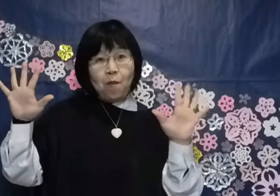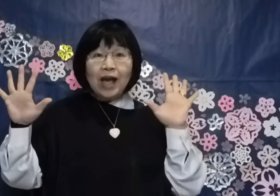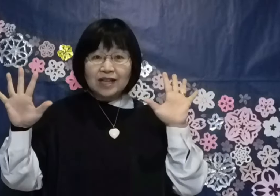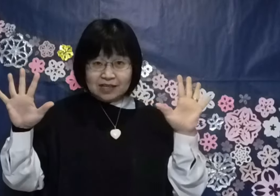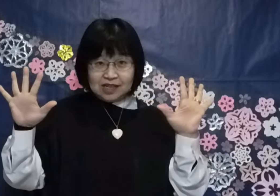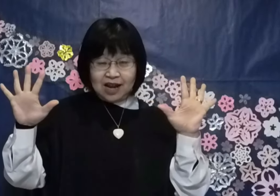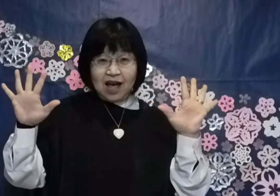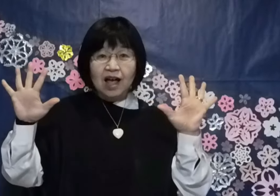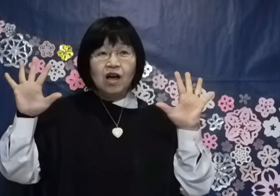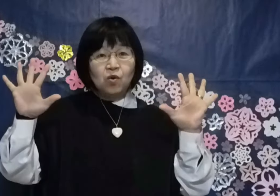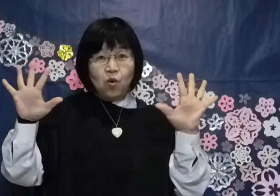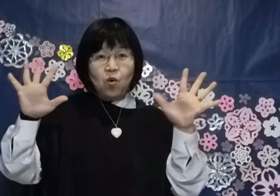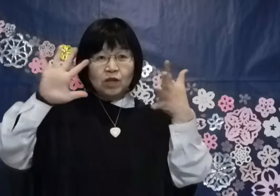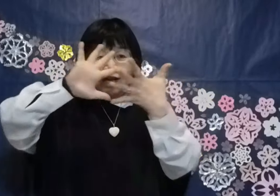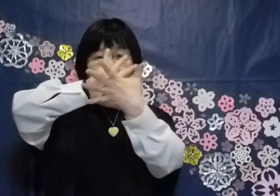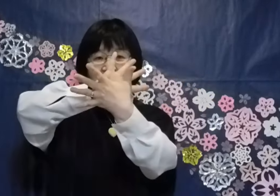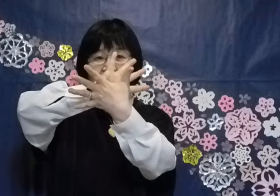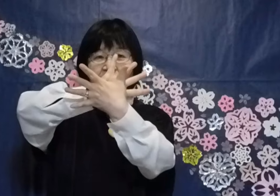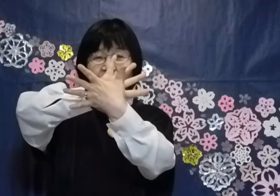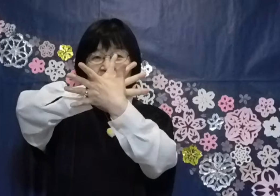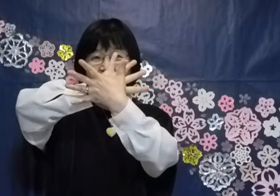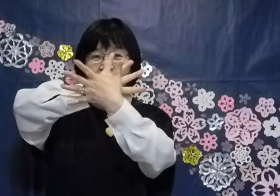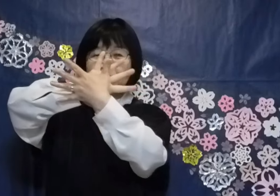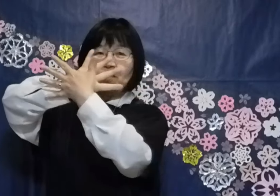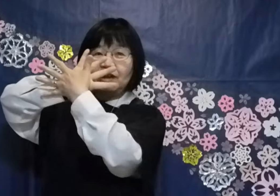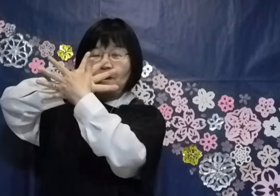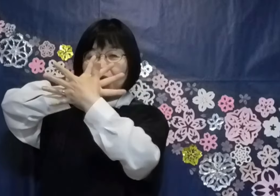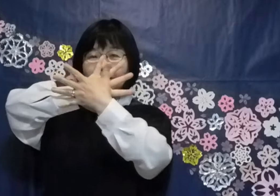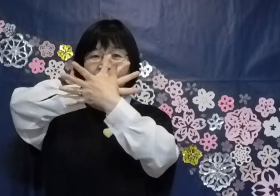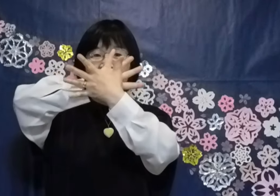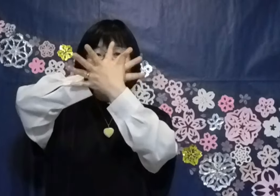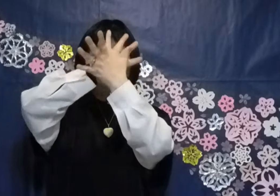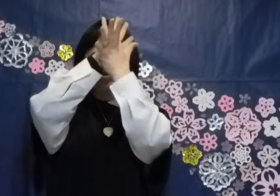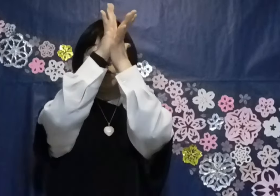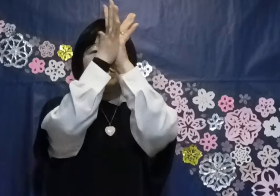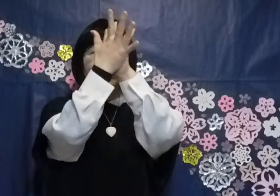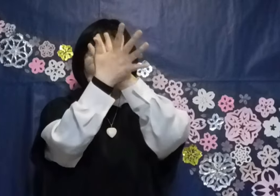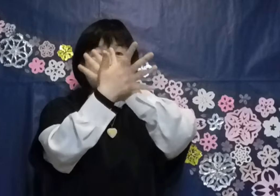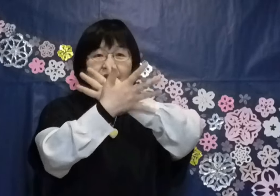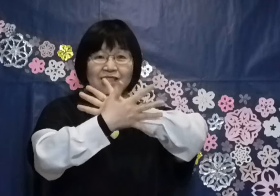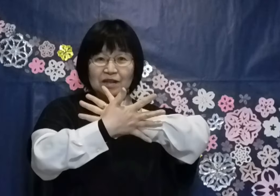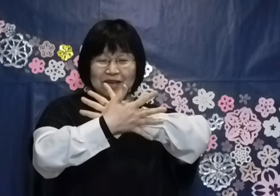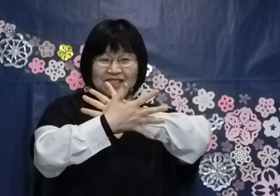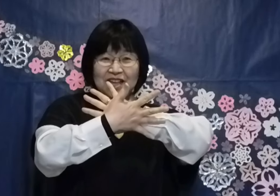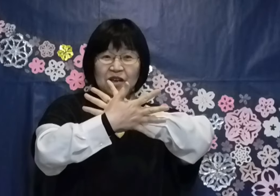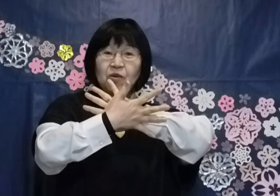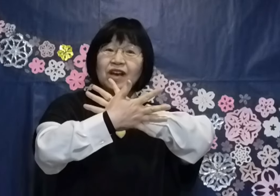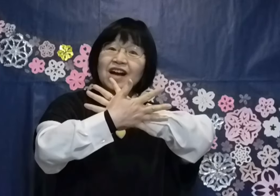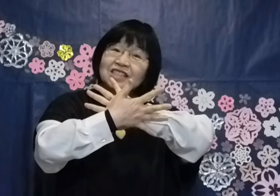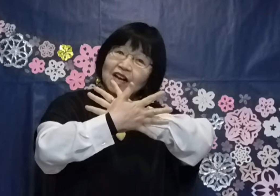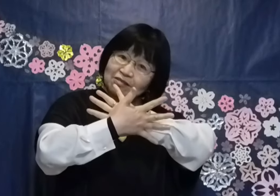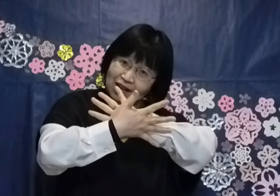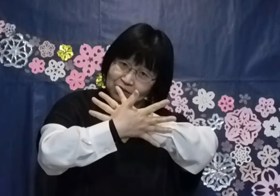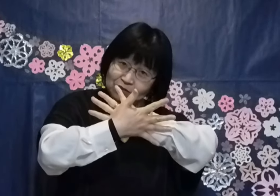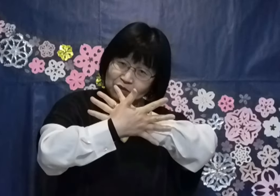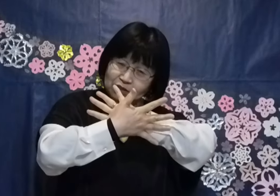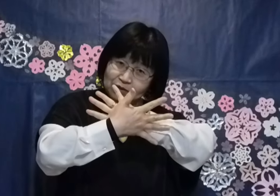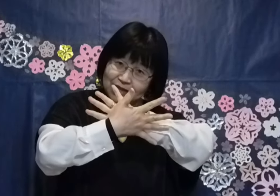枚ですから、5を出して手のひらを合わせてこうギューッとねじります。これが桜という手話です